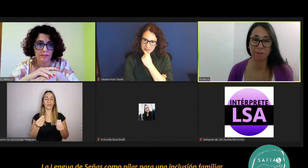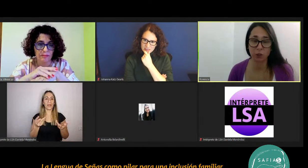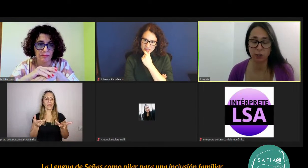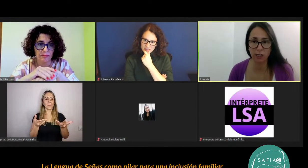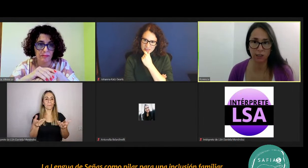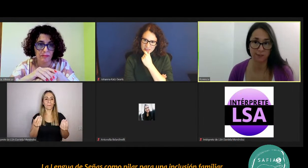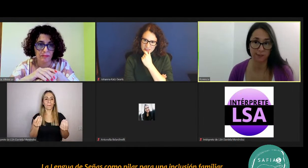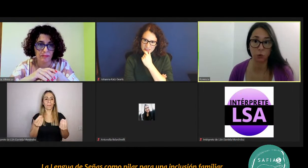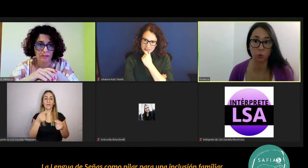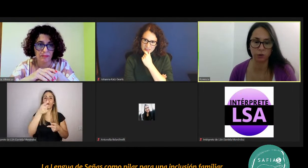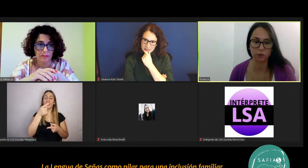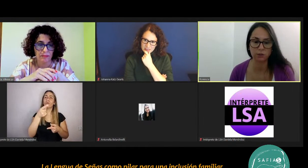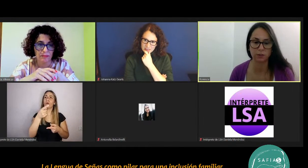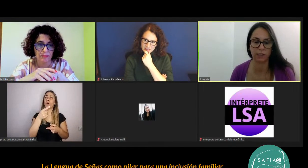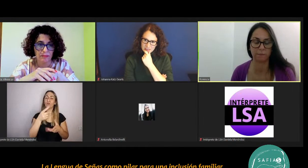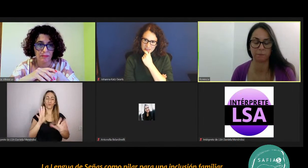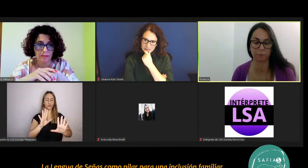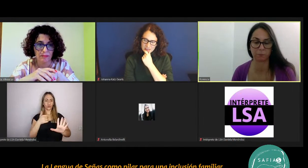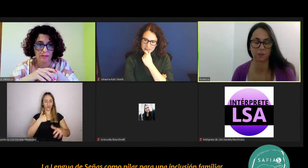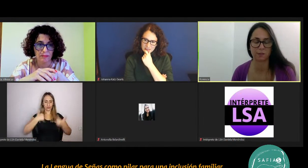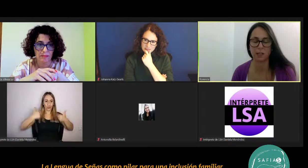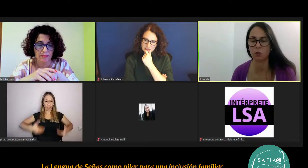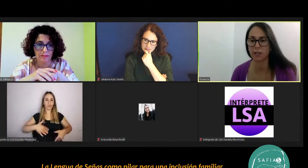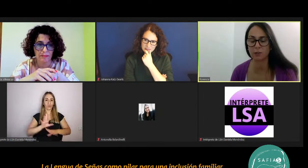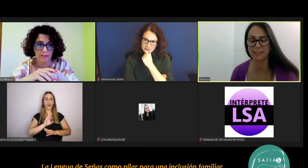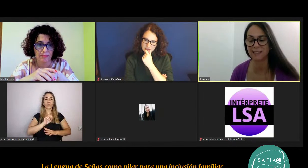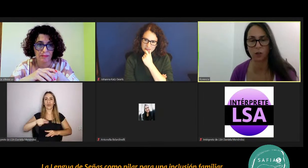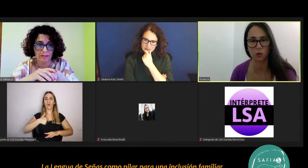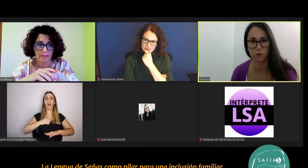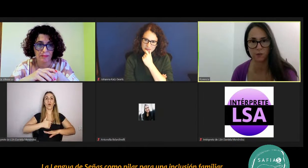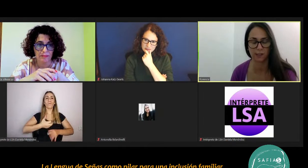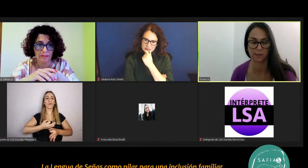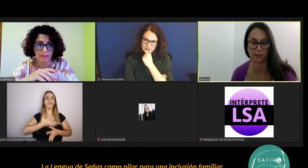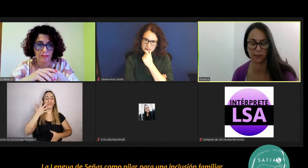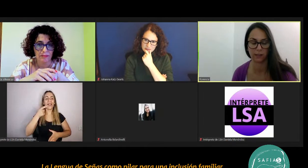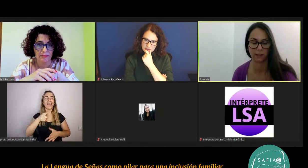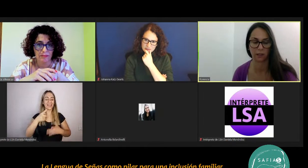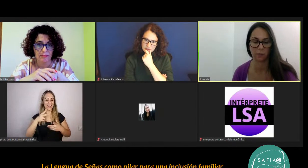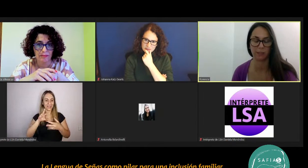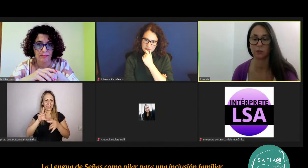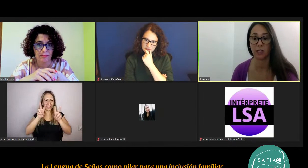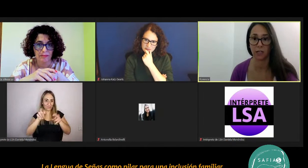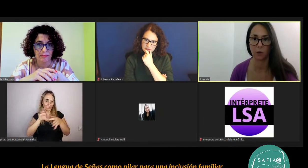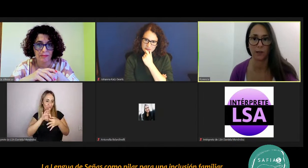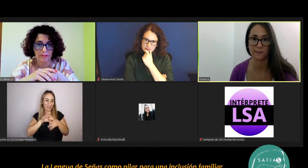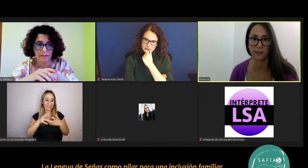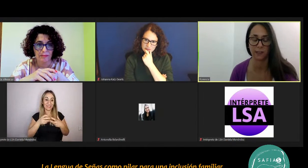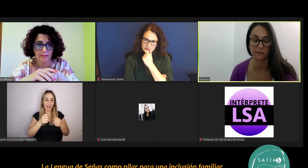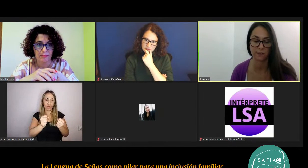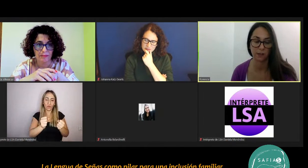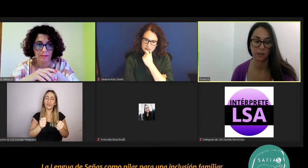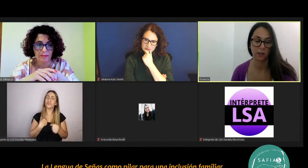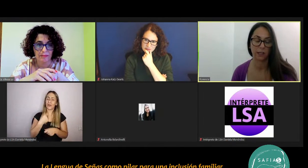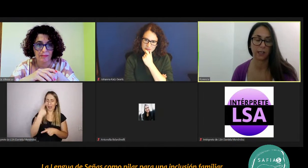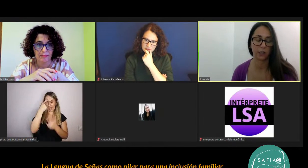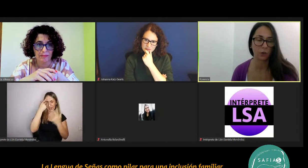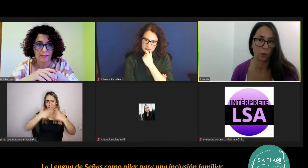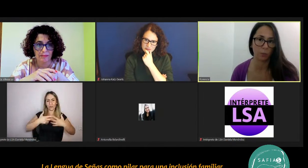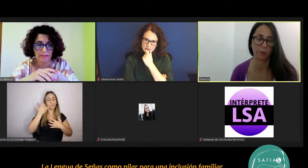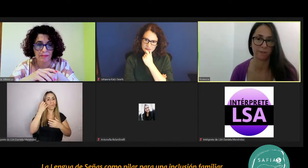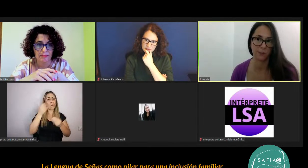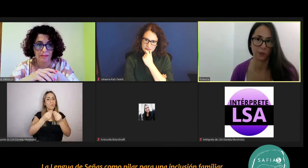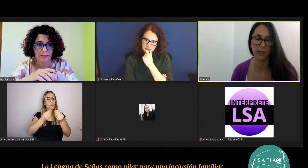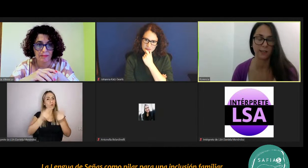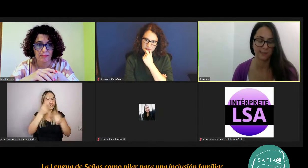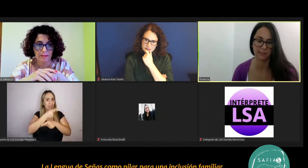como profesionales de la salud, ¿no? Se han logrado tantas cosas respecto de la lengua de señas, que creo que